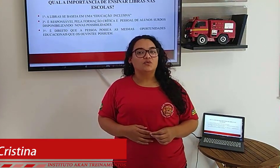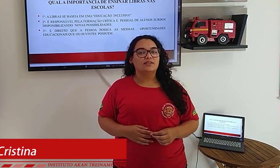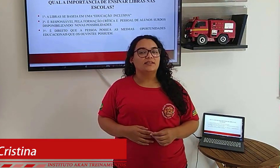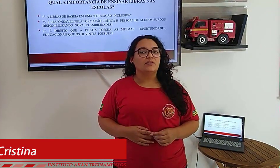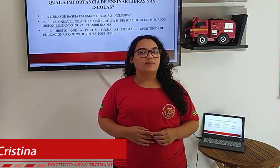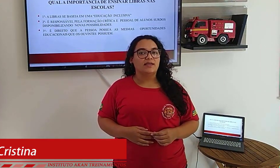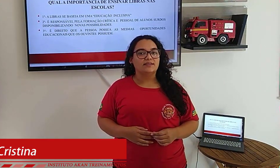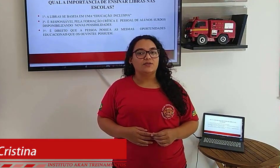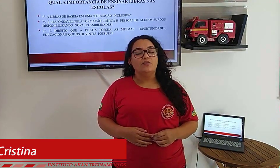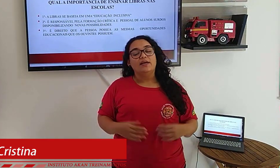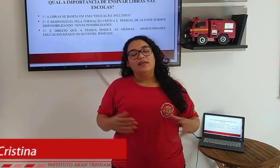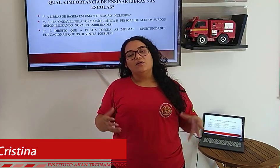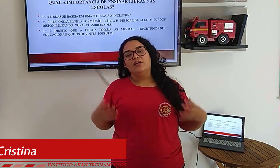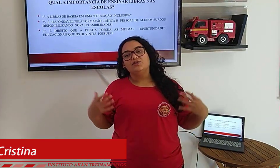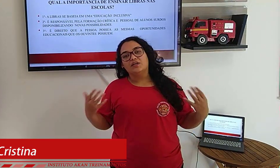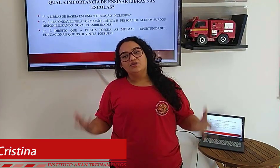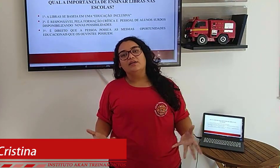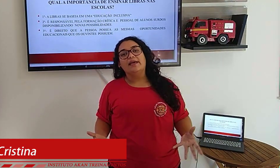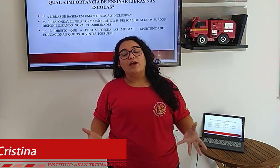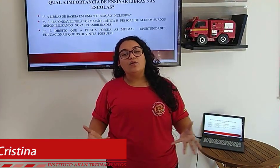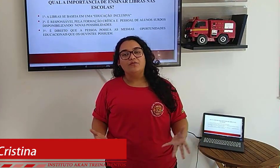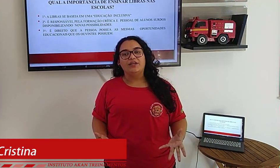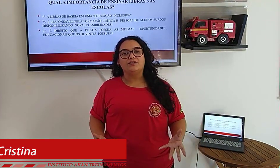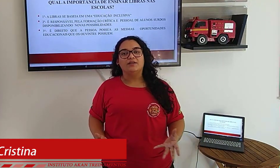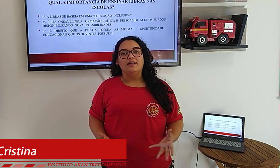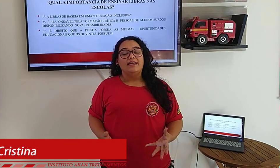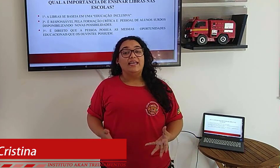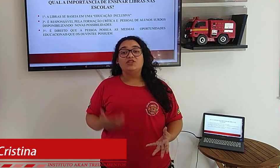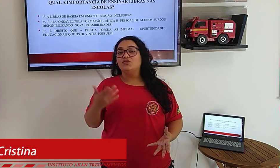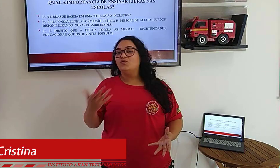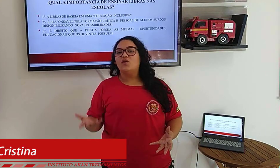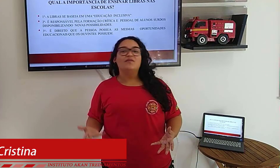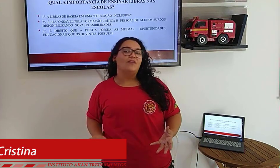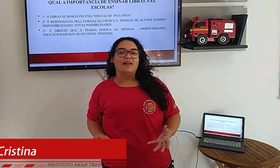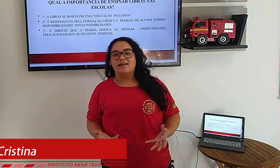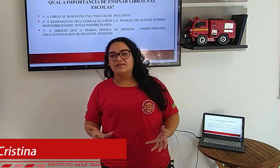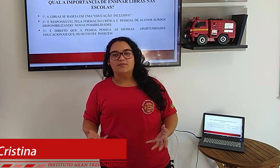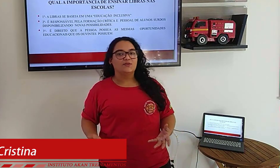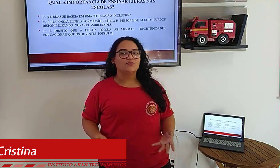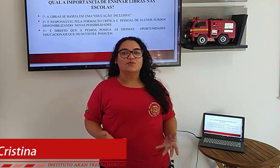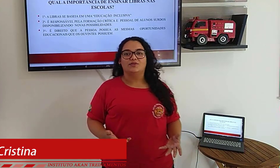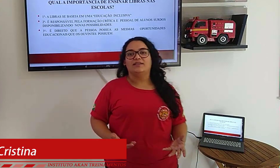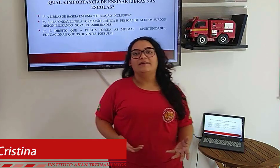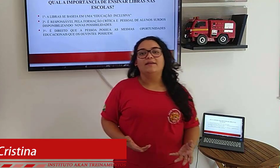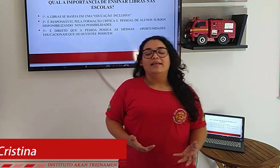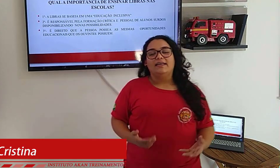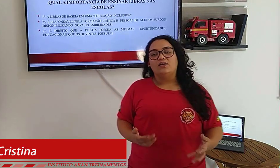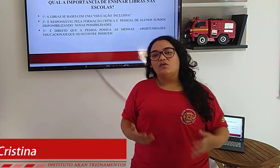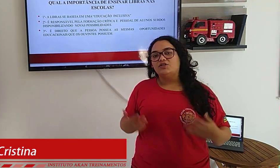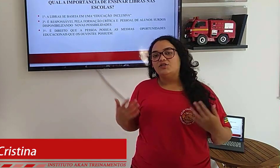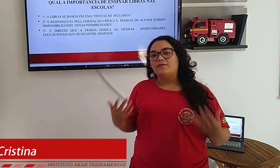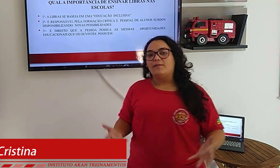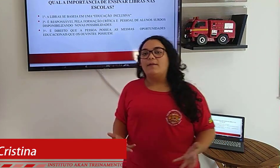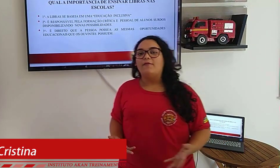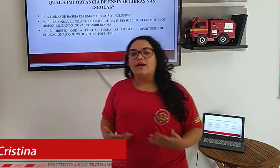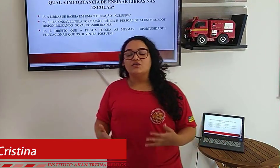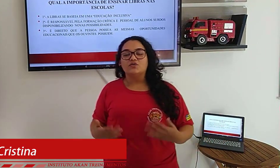no Brasil e o restante é ouvinte. E a gente nunca ouviu falar nessas pessoas, né? Então, quando a gente fala sobre